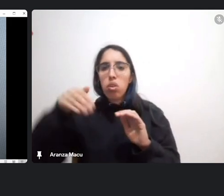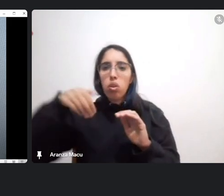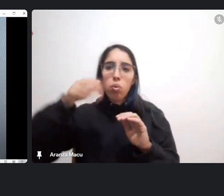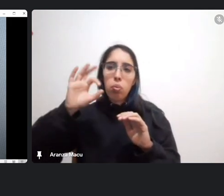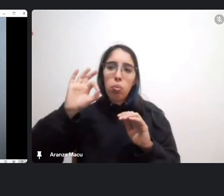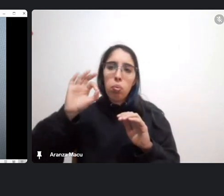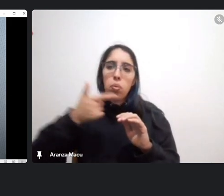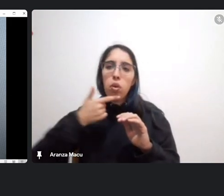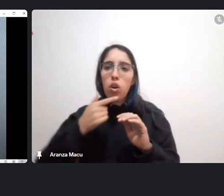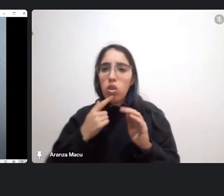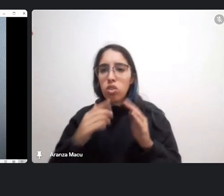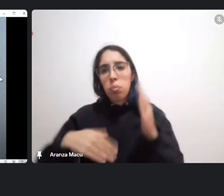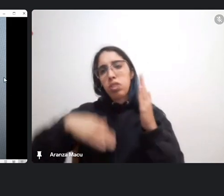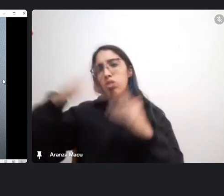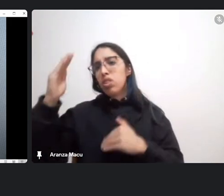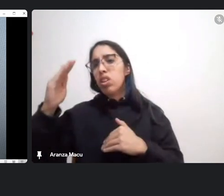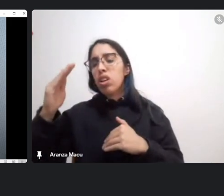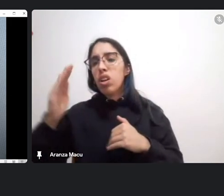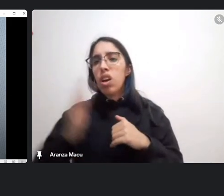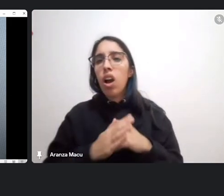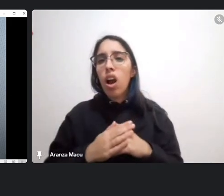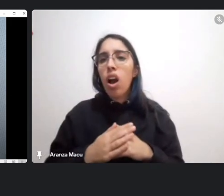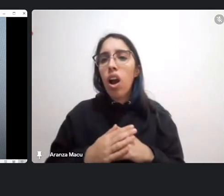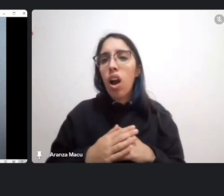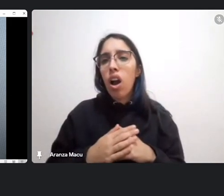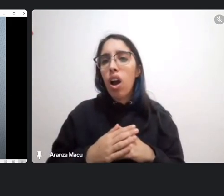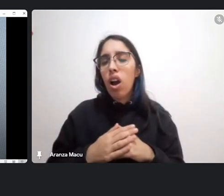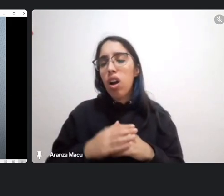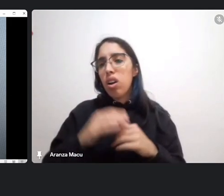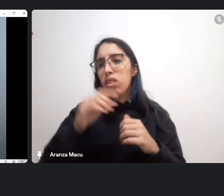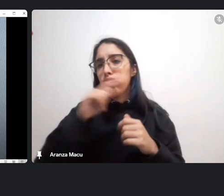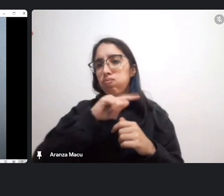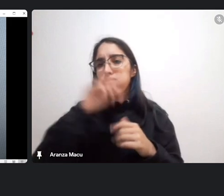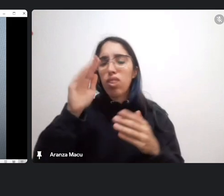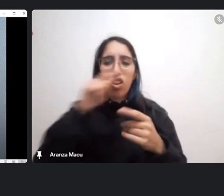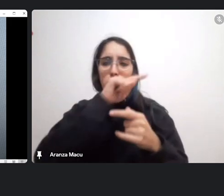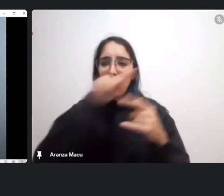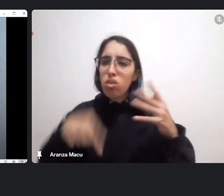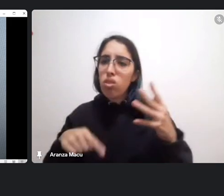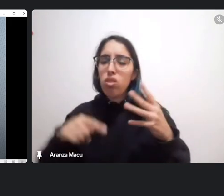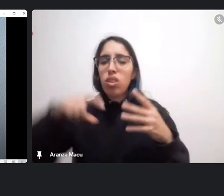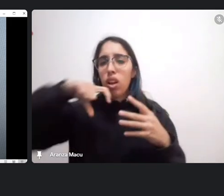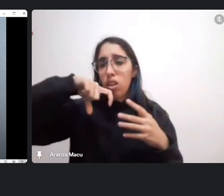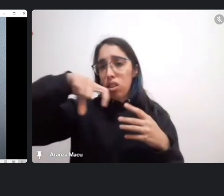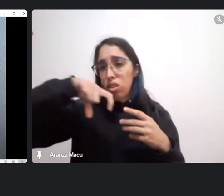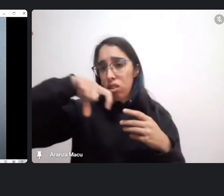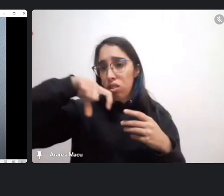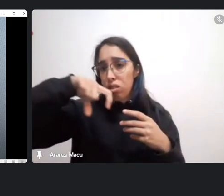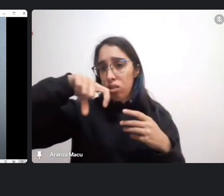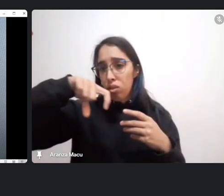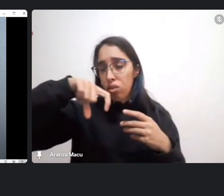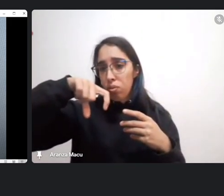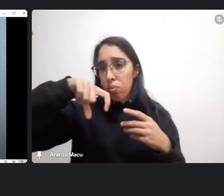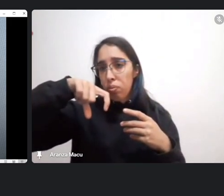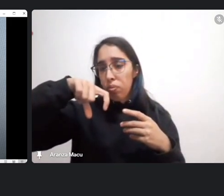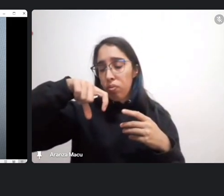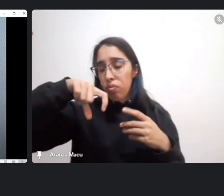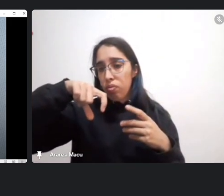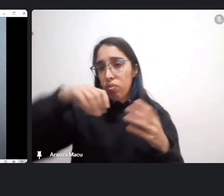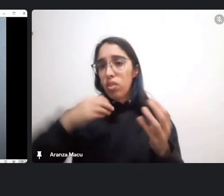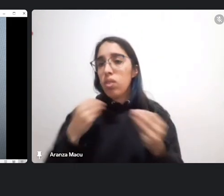Consistent with, consistente con, son todos adjetivos que se usan para